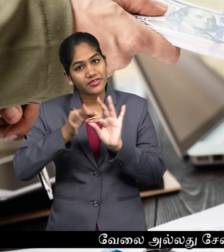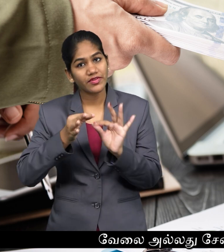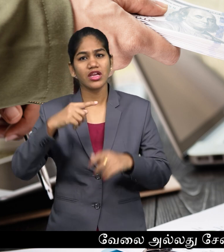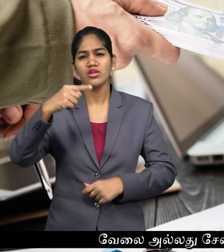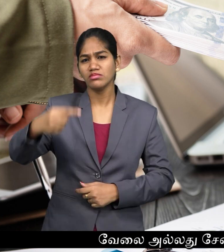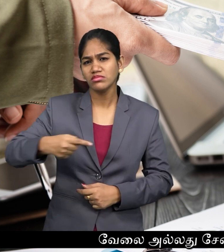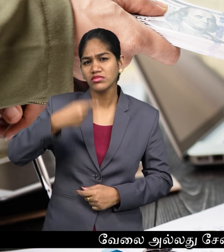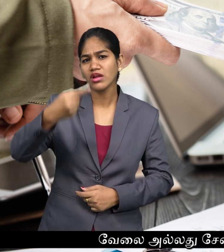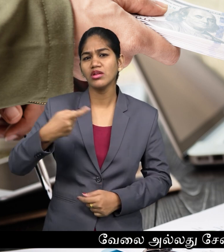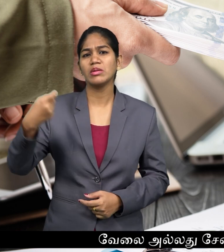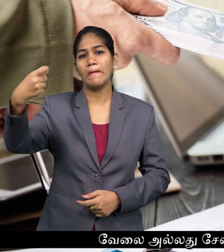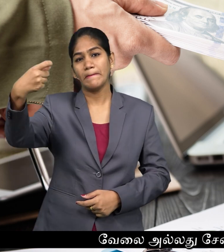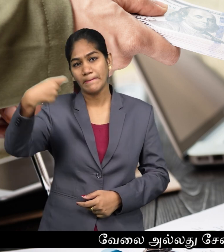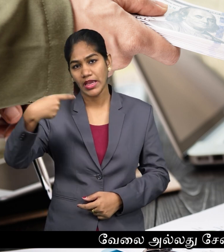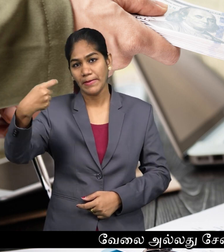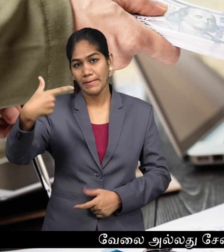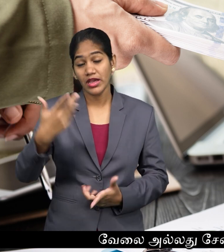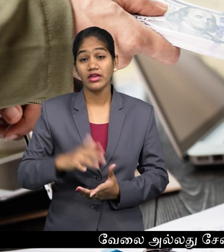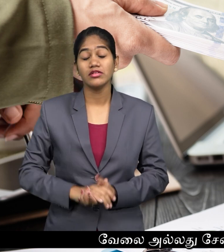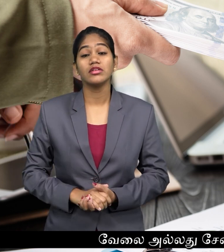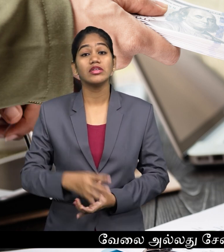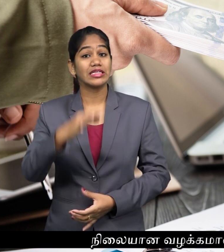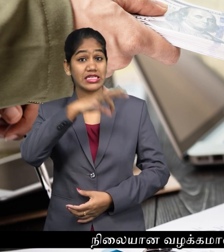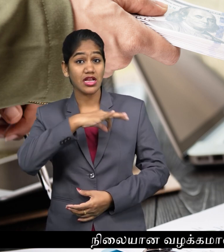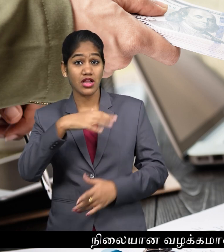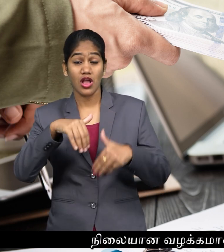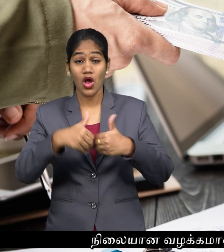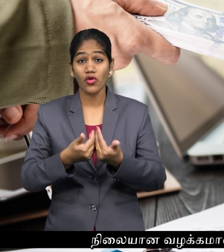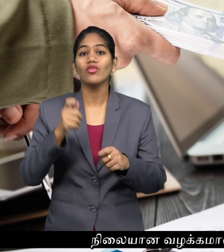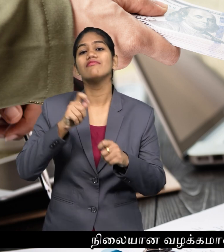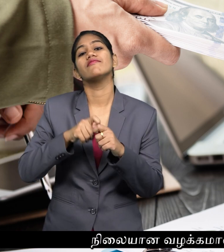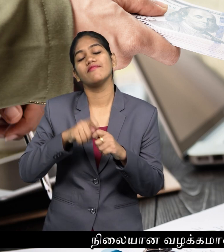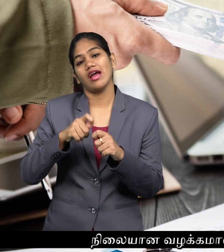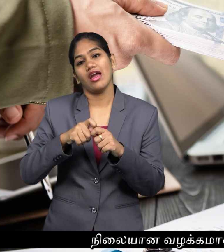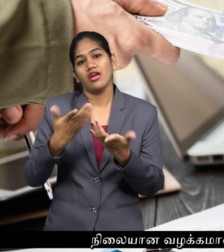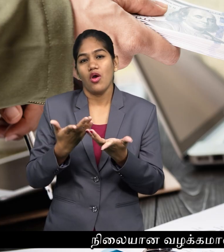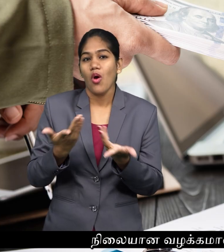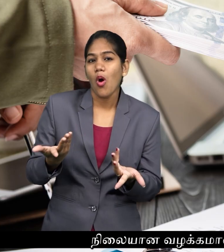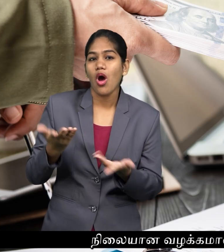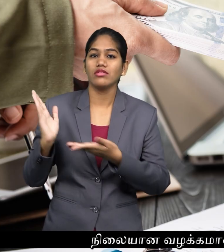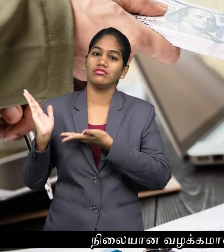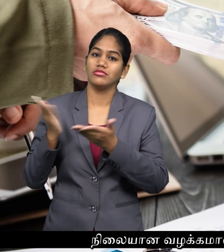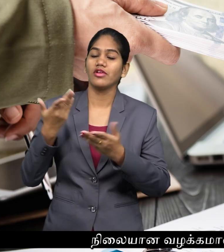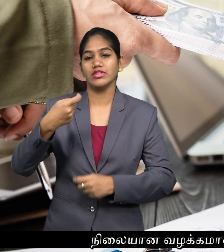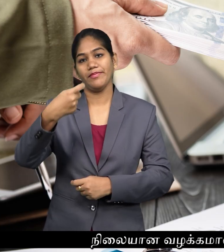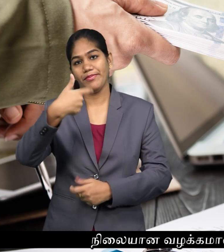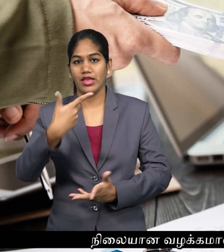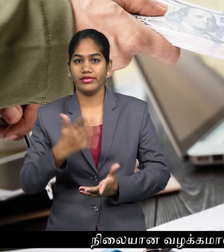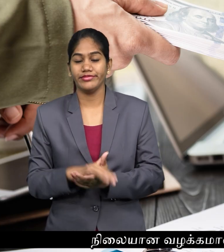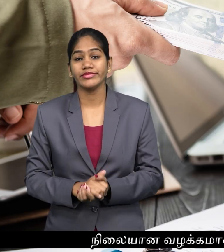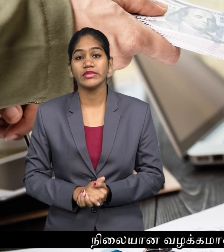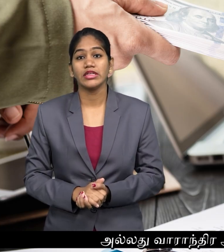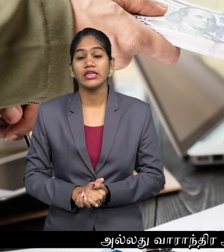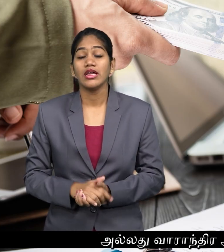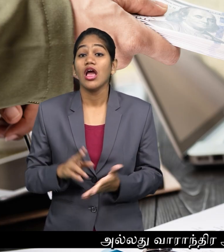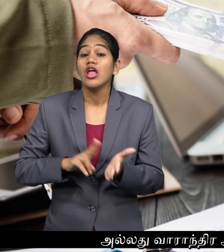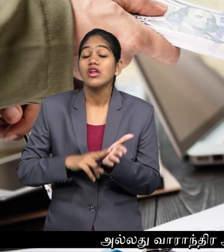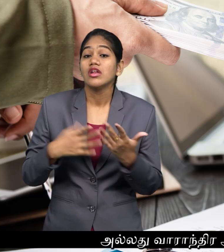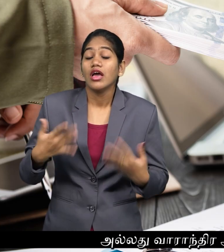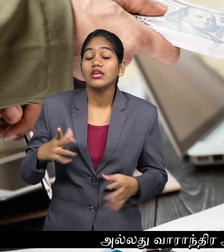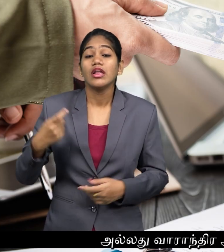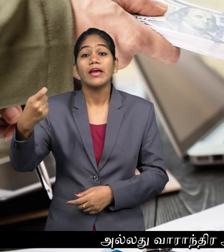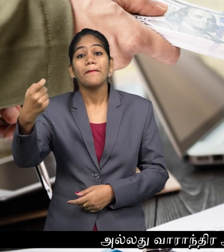வேலை அல்லது சேவைகளுக்காக சம்பாதிக்கப்படும் நிலையான வழக்கமான கட்டணம், பொதுவாக தினசரி